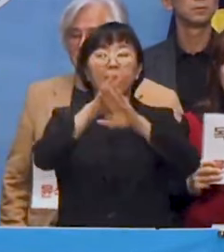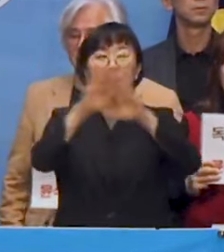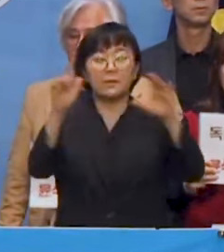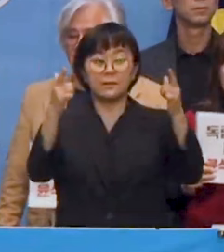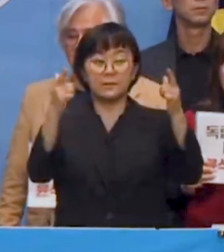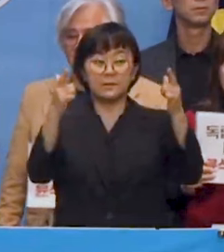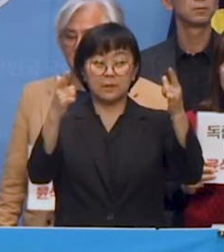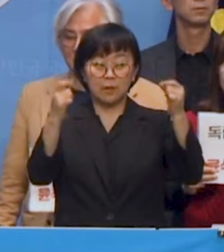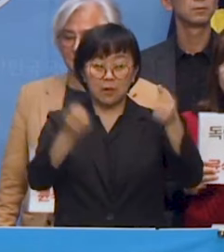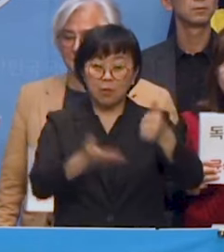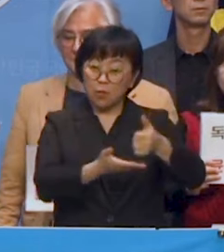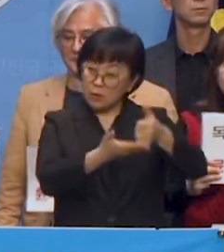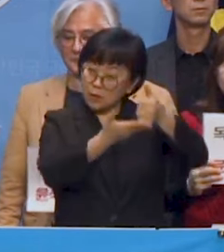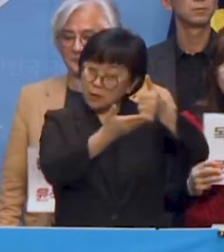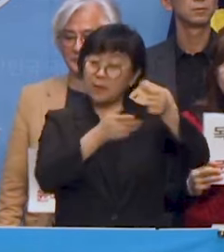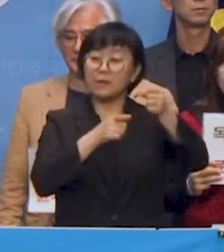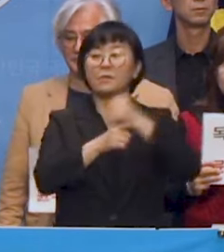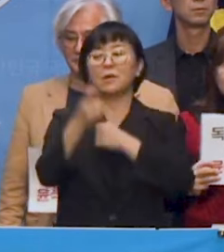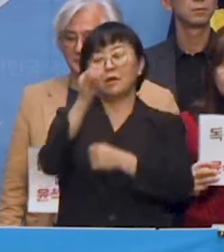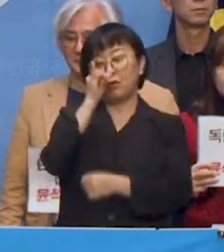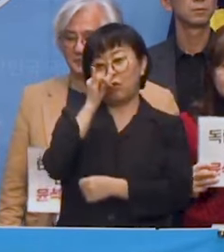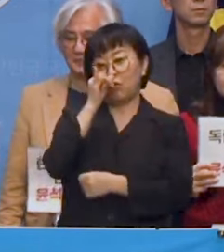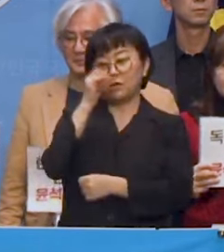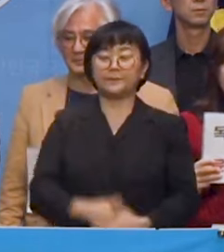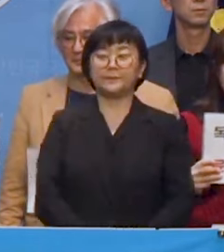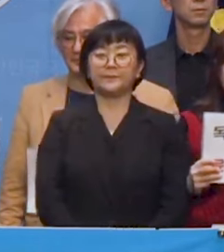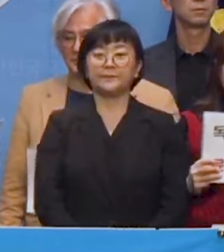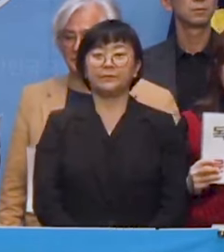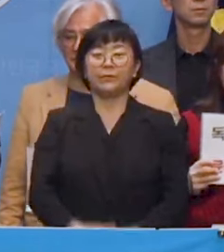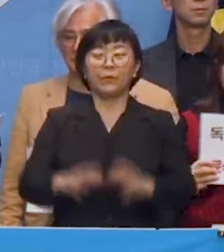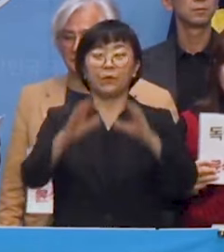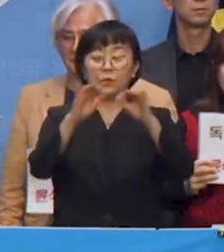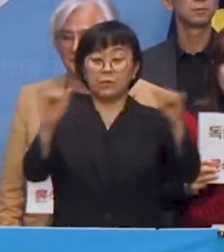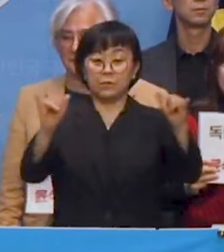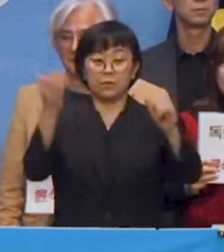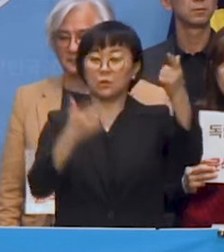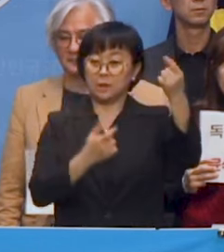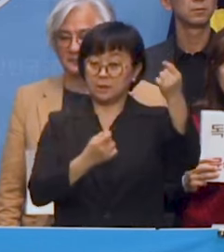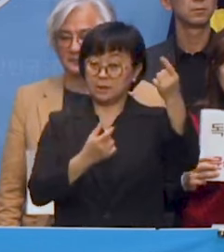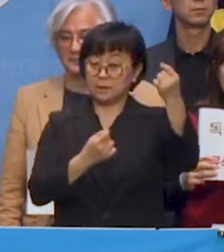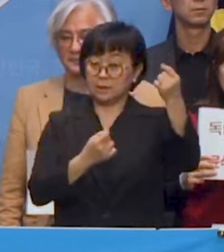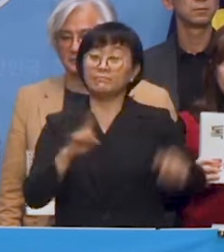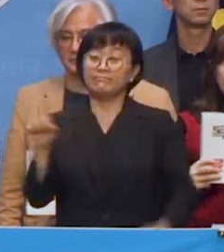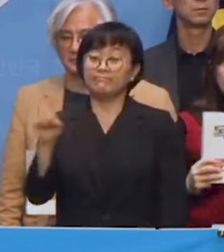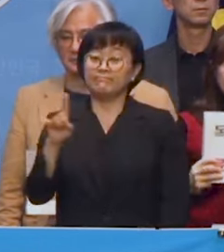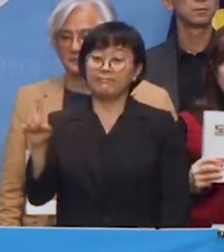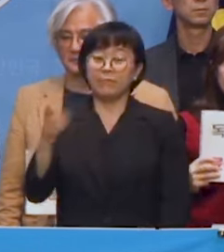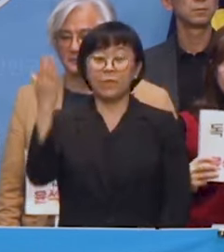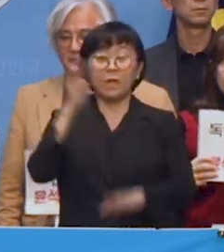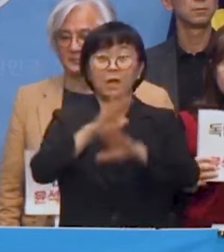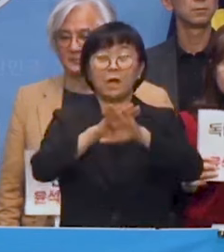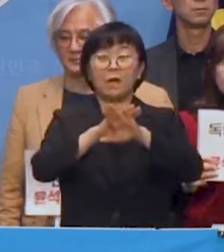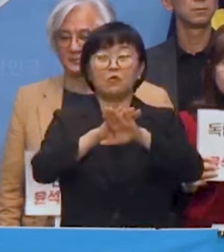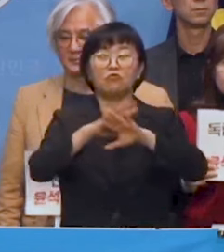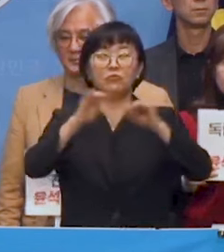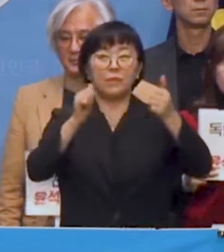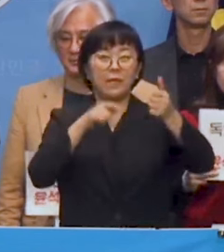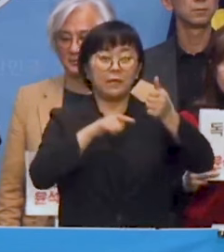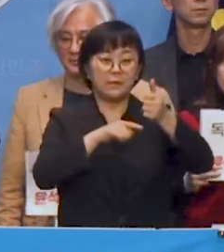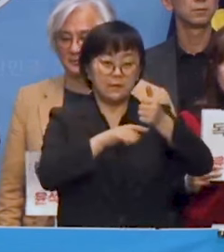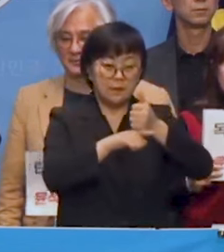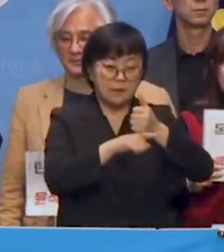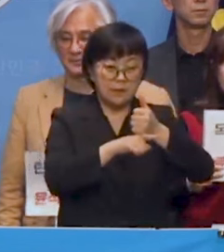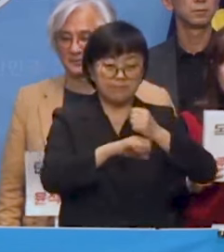하늘처럼 모시겠다는 의미가 이 하늘색에 담겨 있다고 생각합니다. 국민은 하늘입니다. 정치는 하늘인 국민의 뜻을 잘